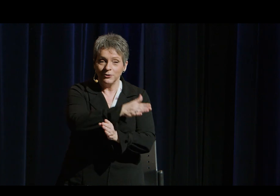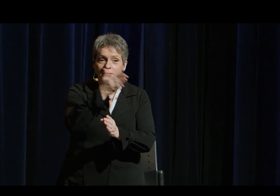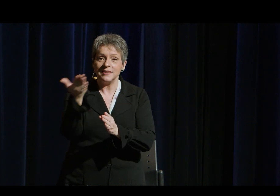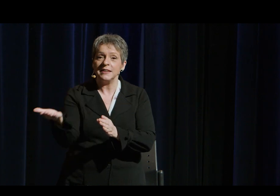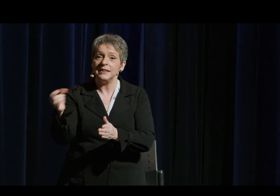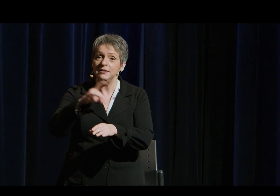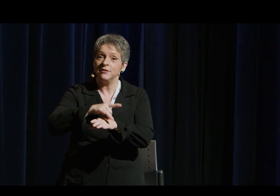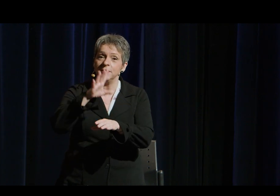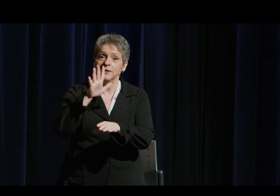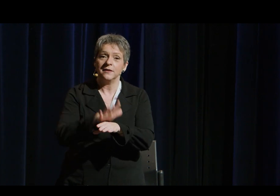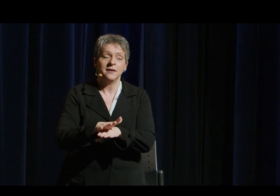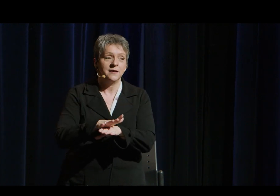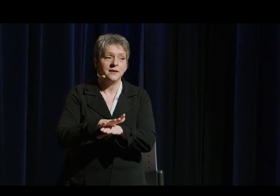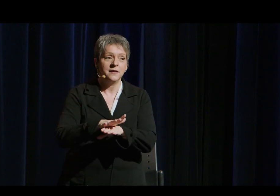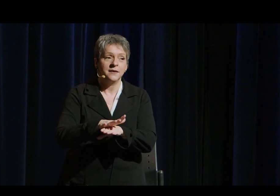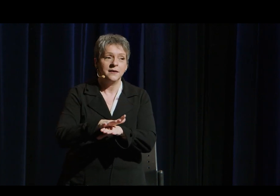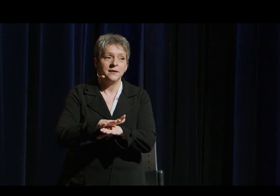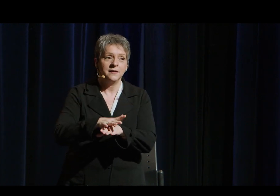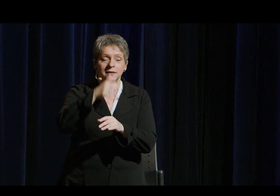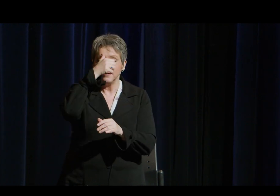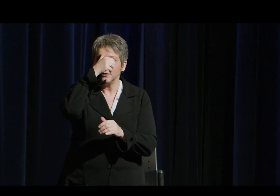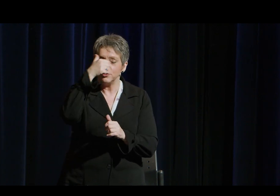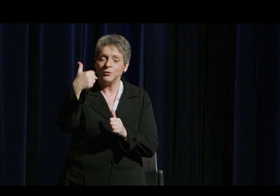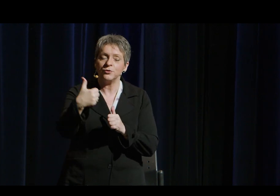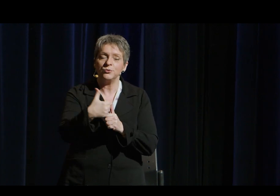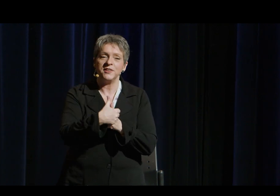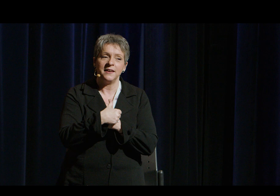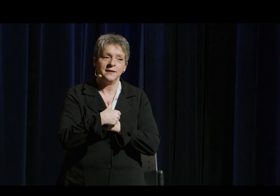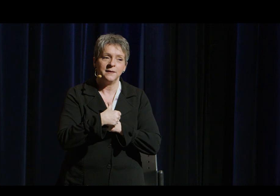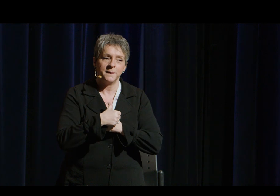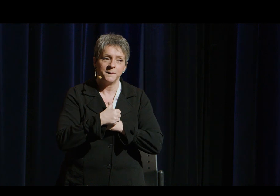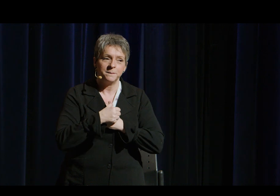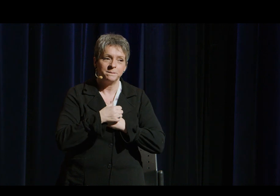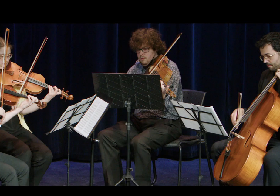entre ces rives, je me souviens.